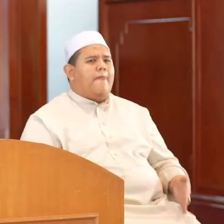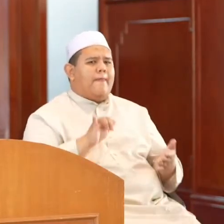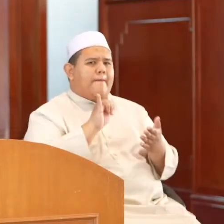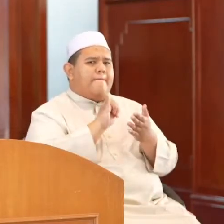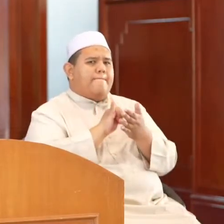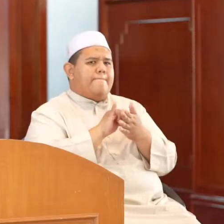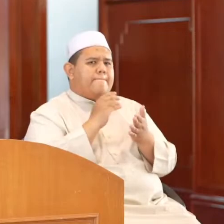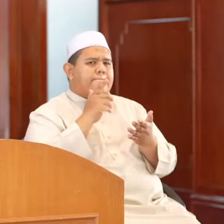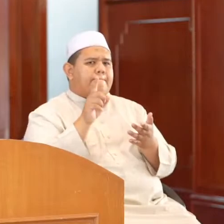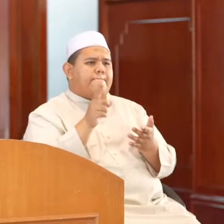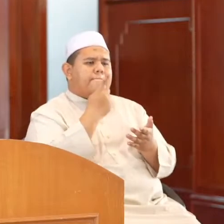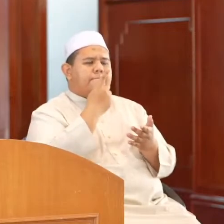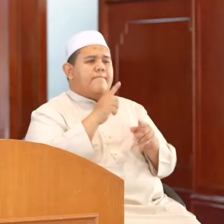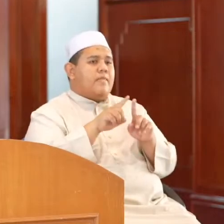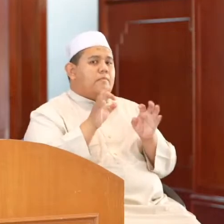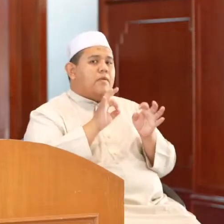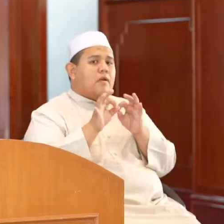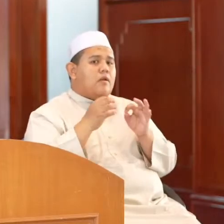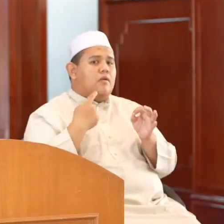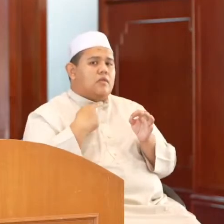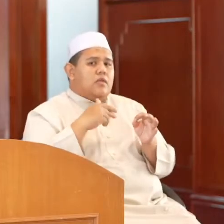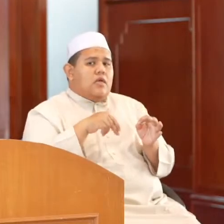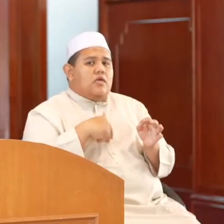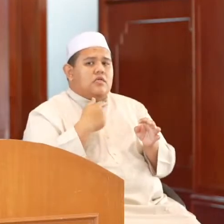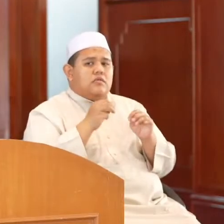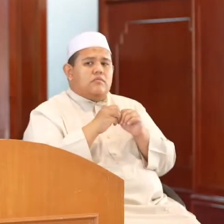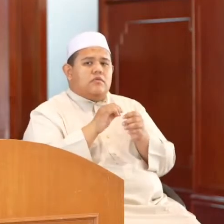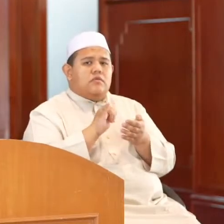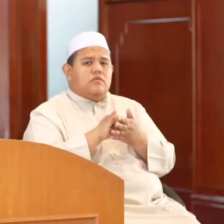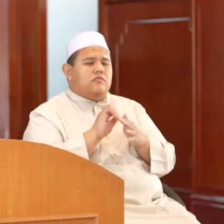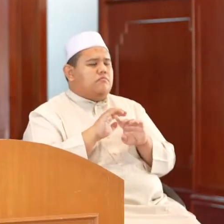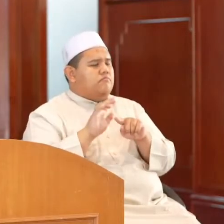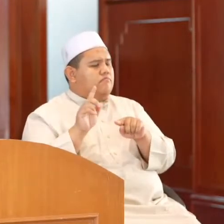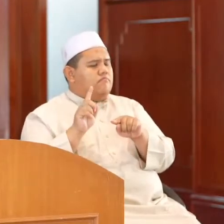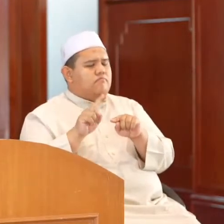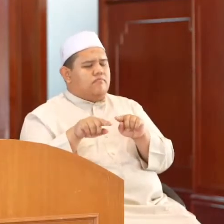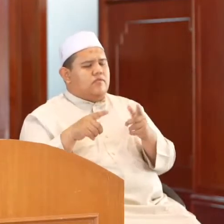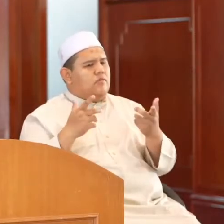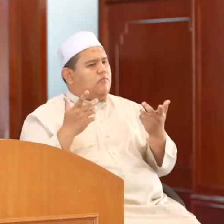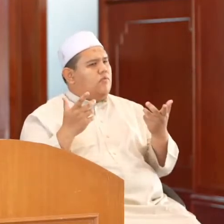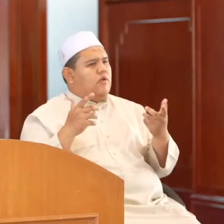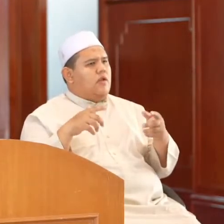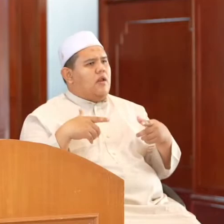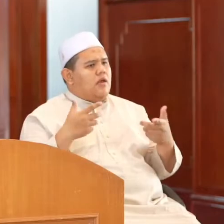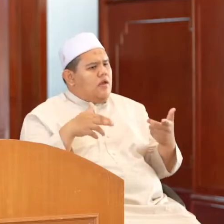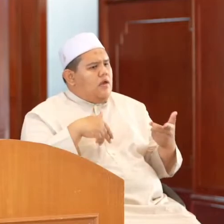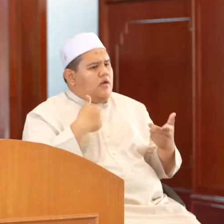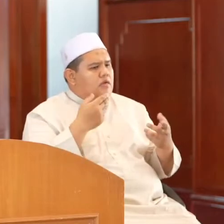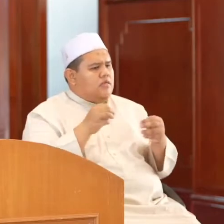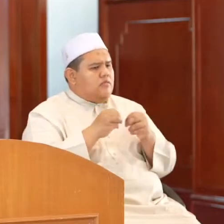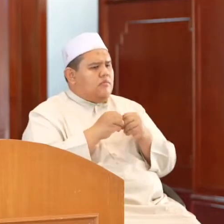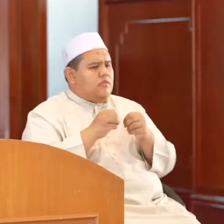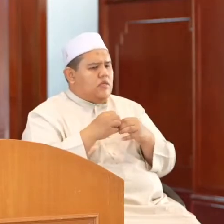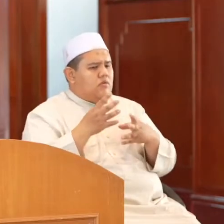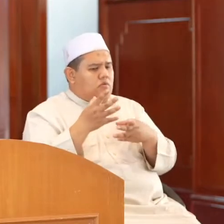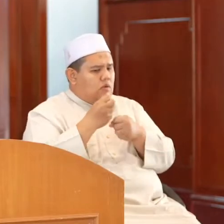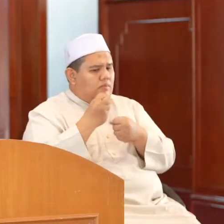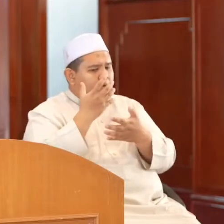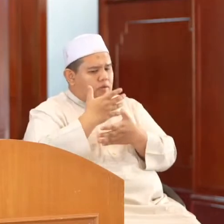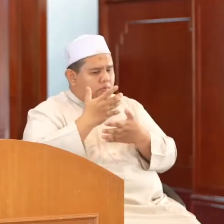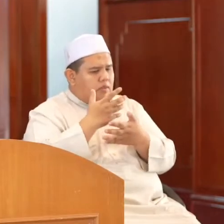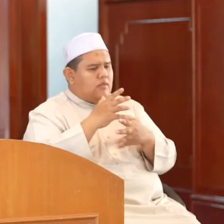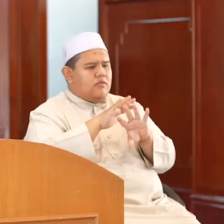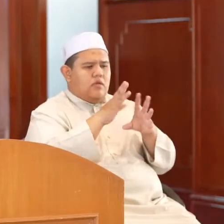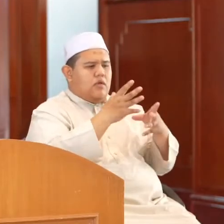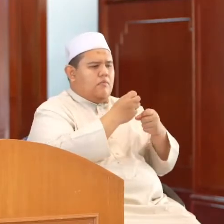Inilah sebaik-baiknya. Tapi kalau kita rasa macam ni, masih lagi tak boleh. Masih lagi tak boleh tuan-tuan.